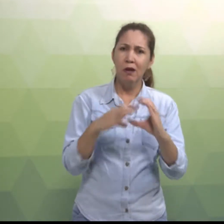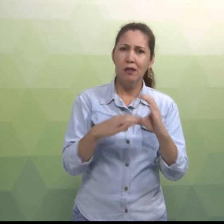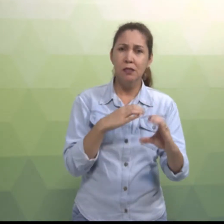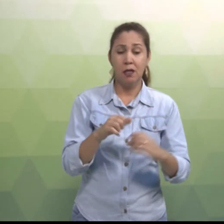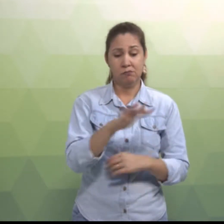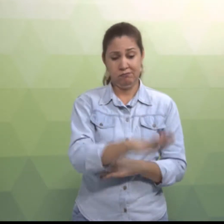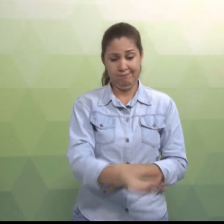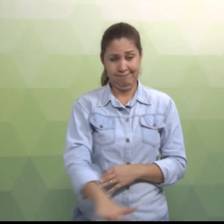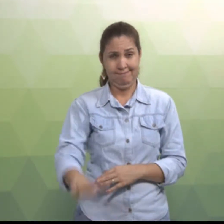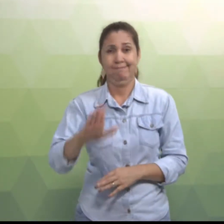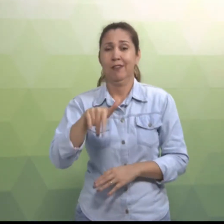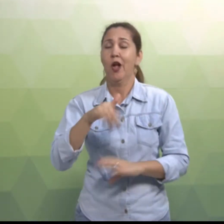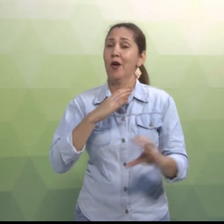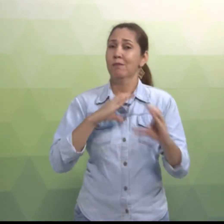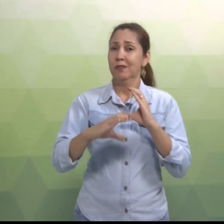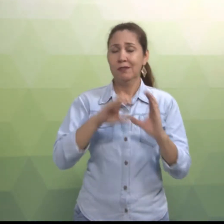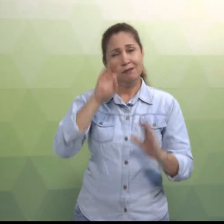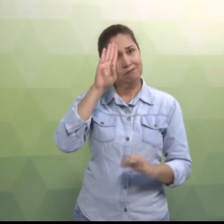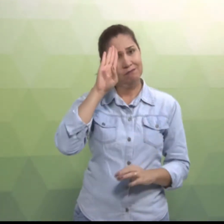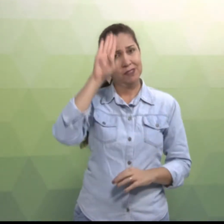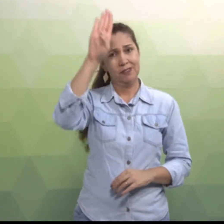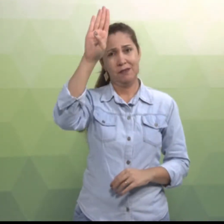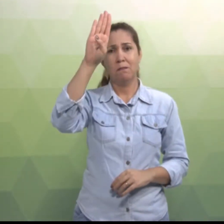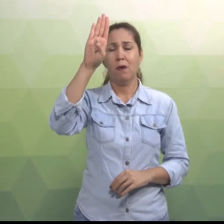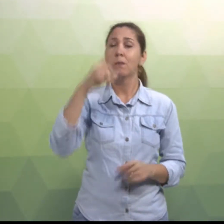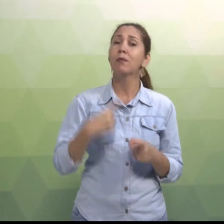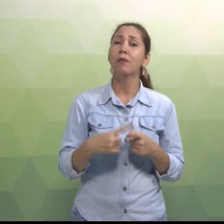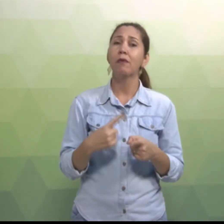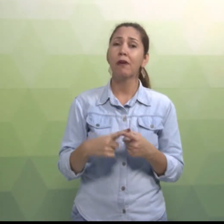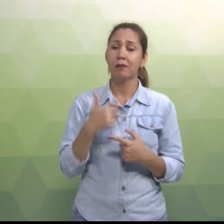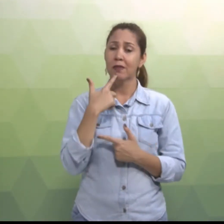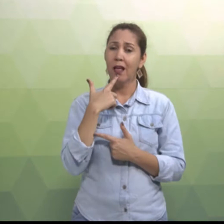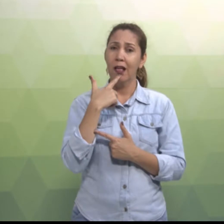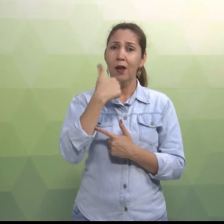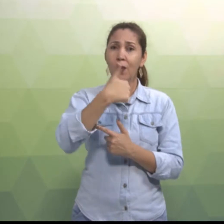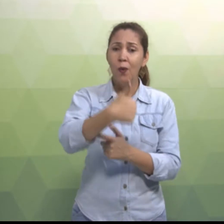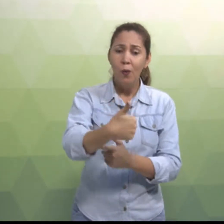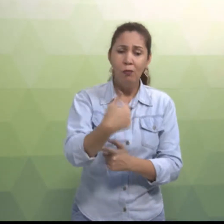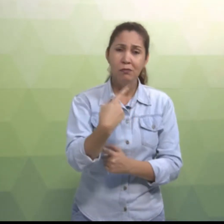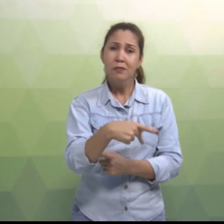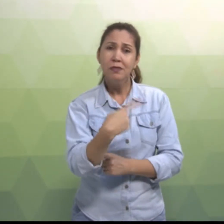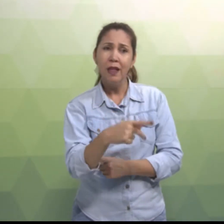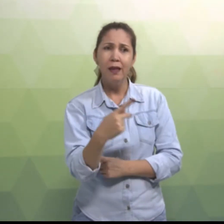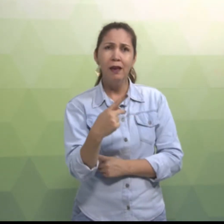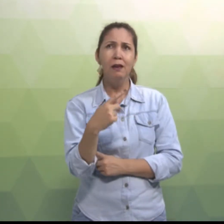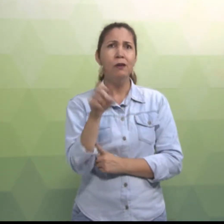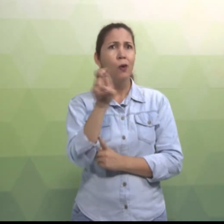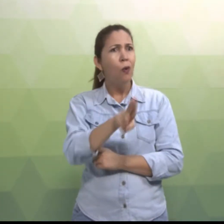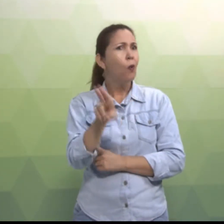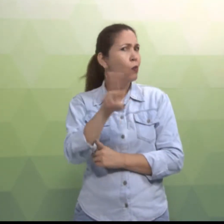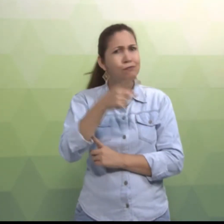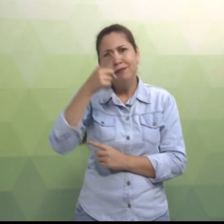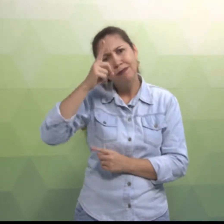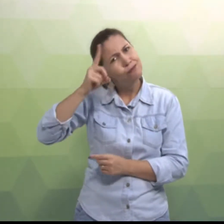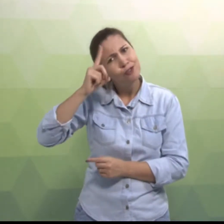os surdos recebendo essa L1 para se comunicar. Então, tendo em vista que a L1 é a língua que ele